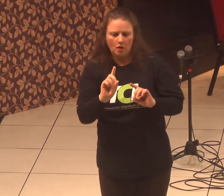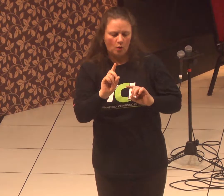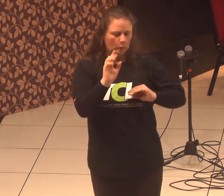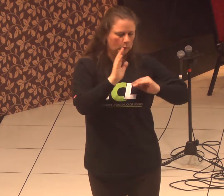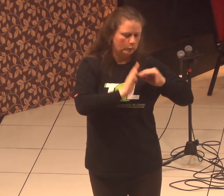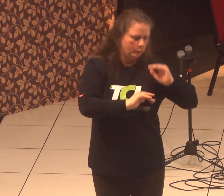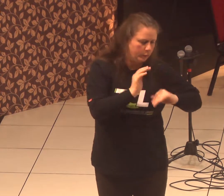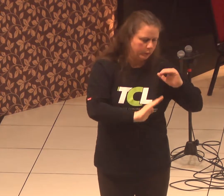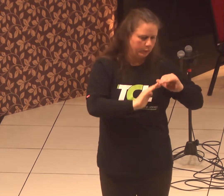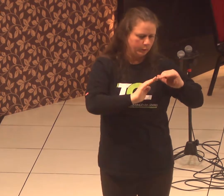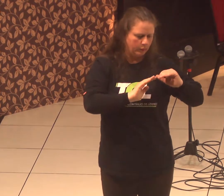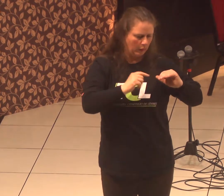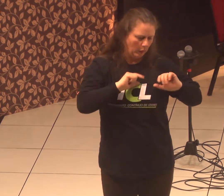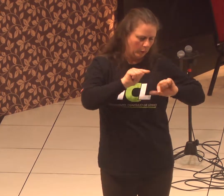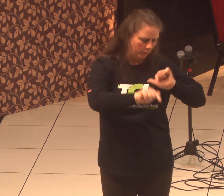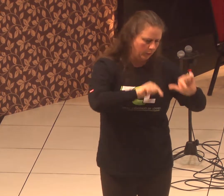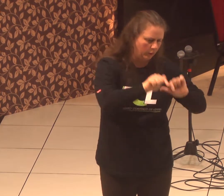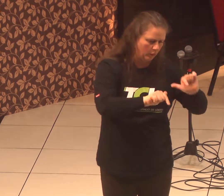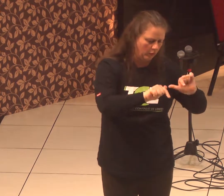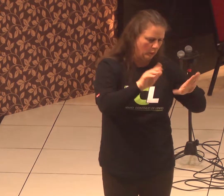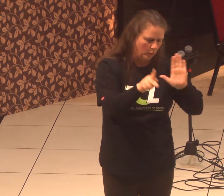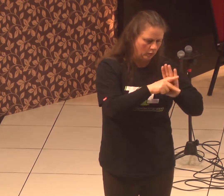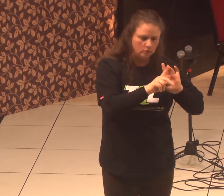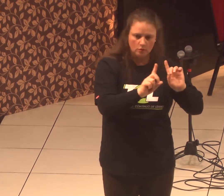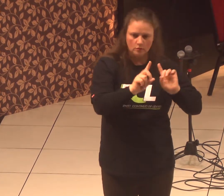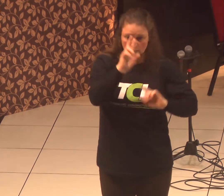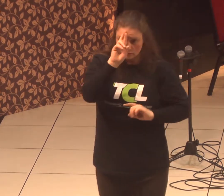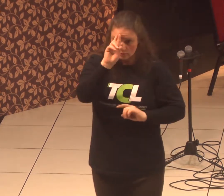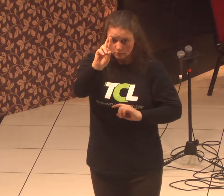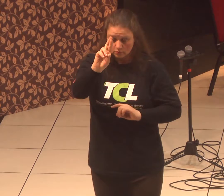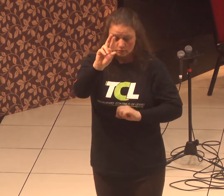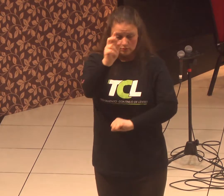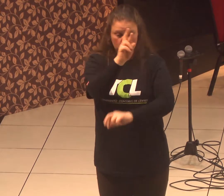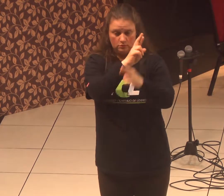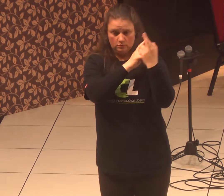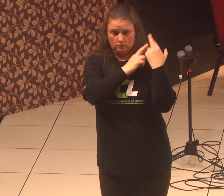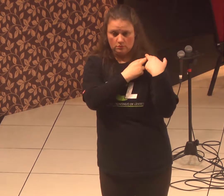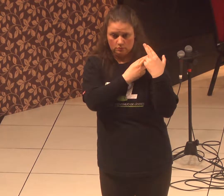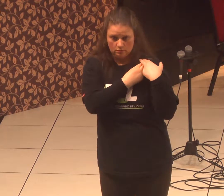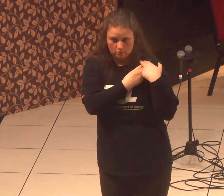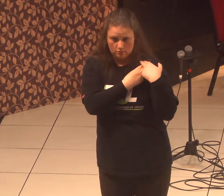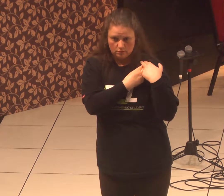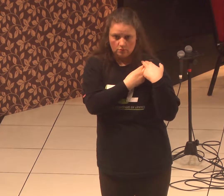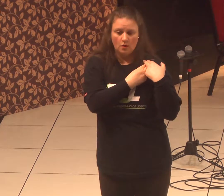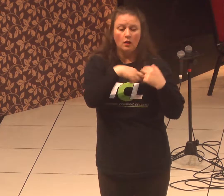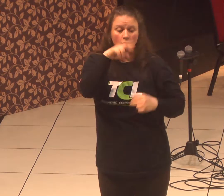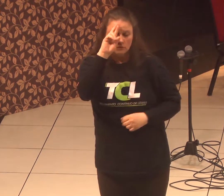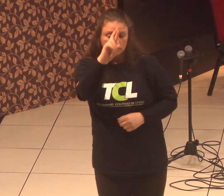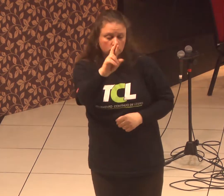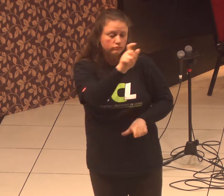cargo, você é responsável por liderar pessoas para Jesus.